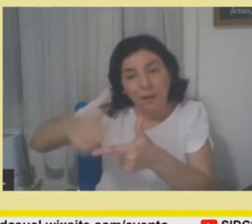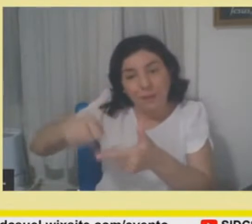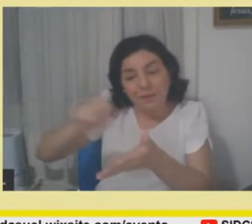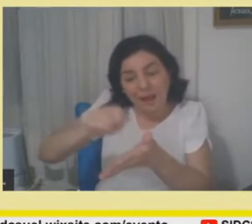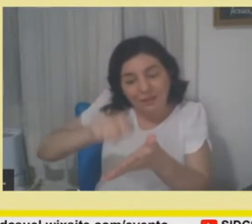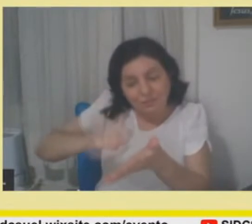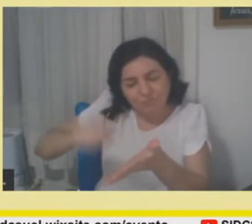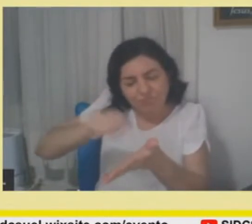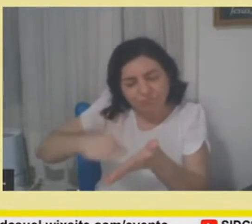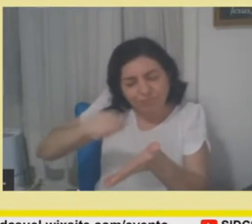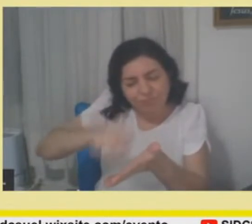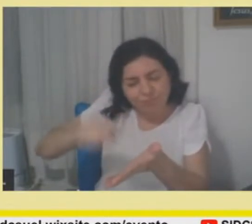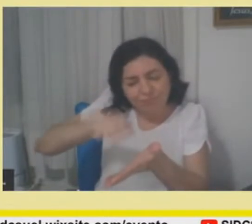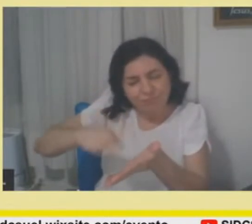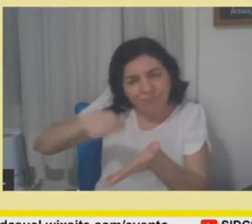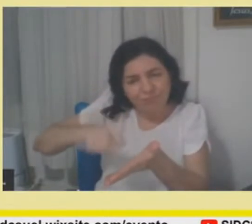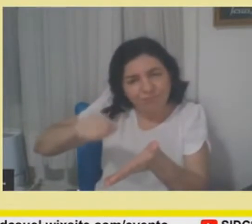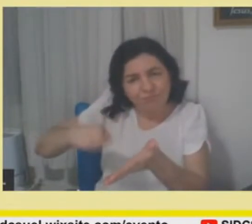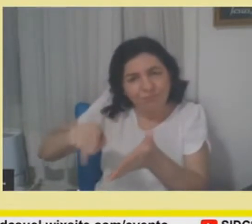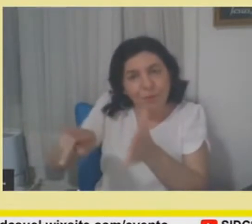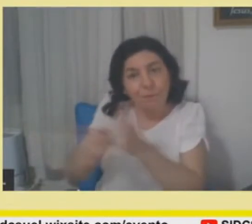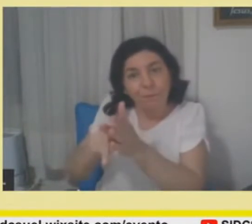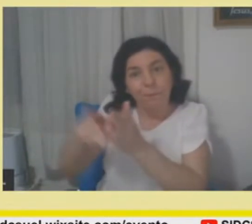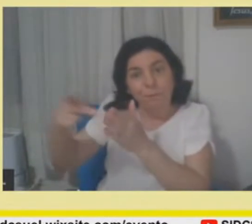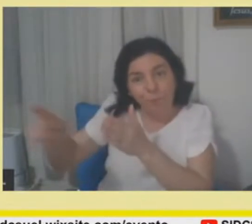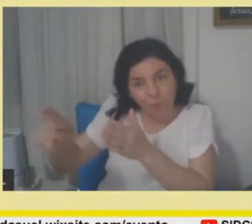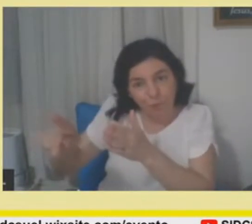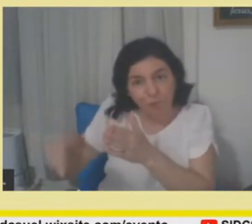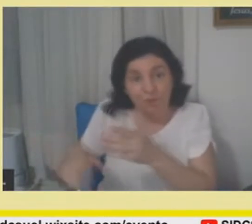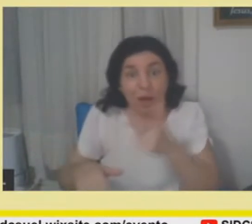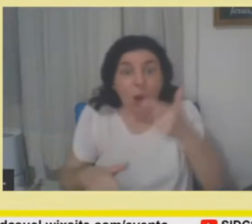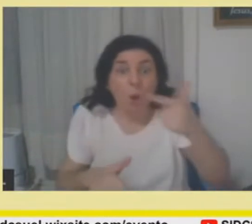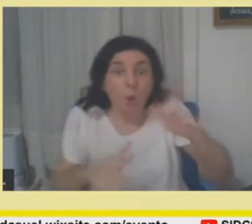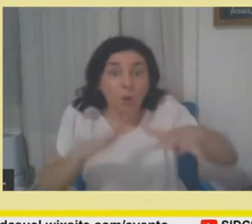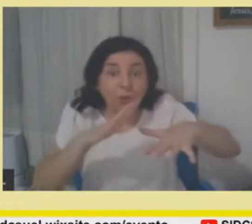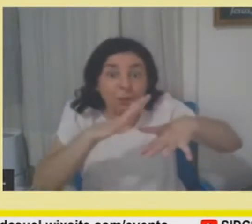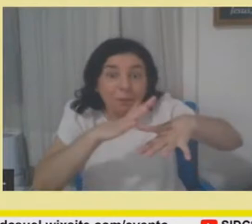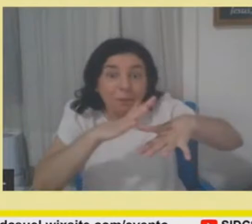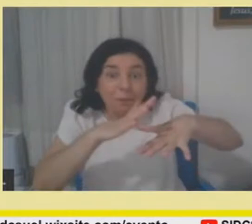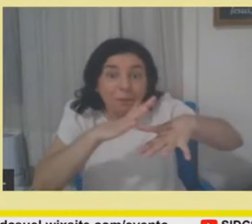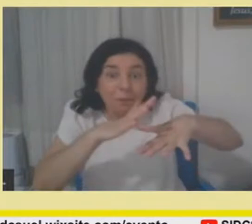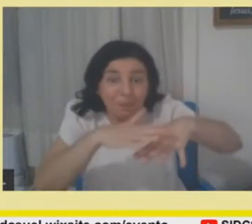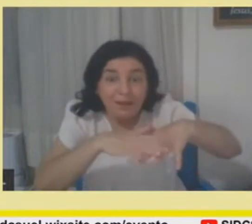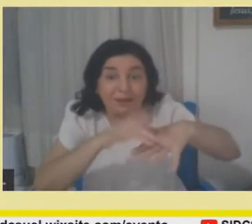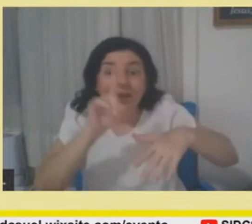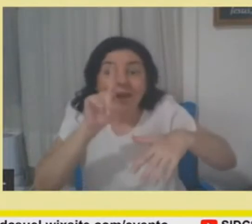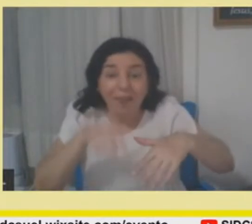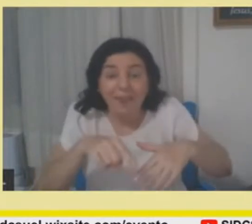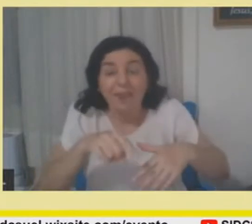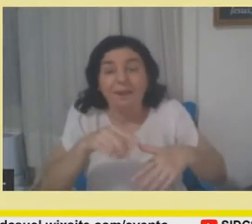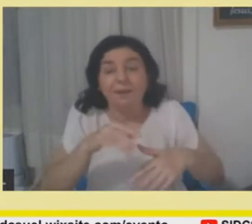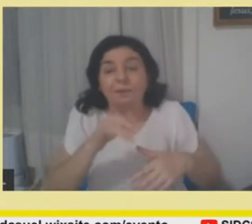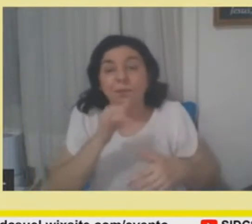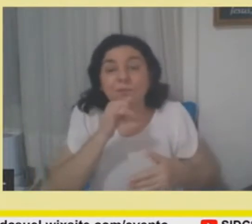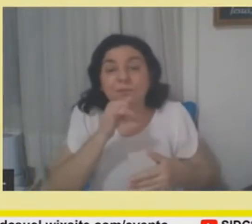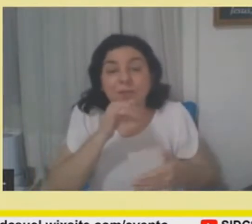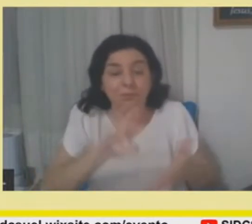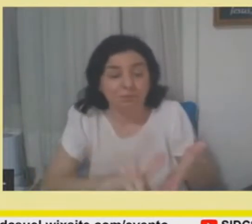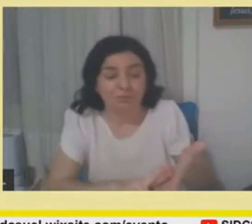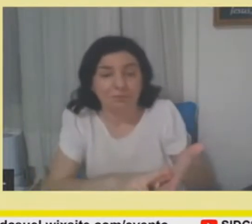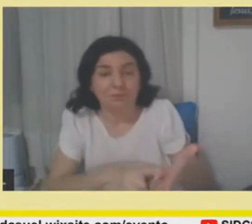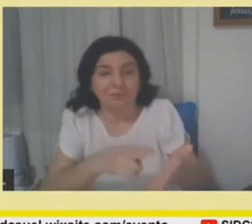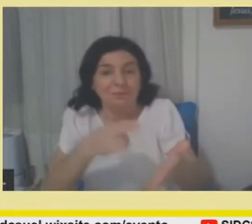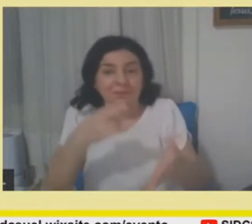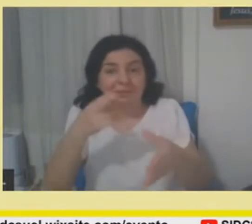No português, é assim, problema, quando eu tenho um problema, certo? Isso do português. Mas